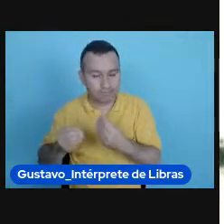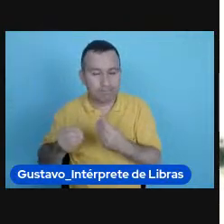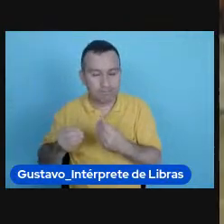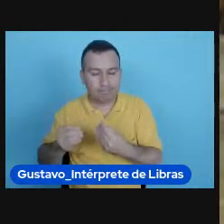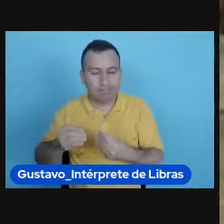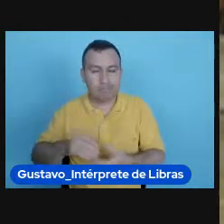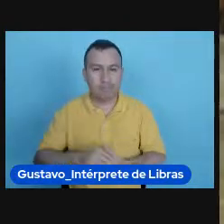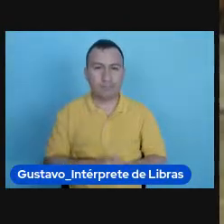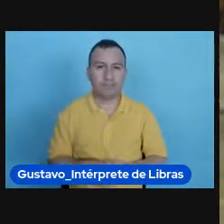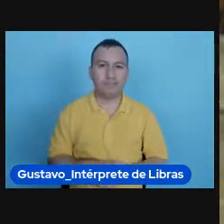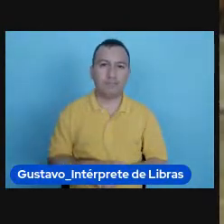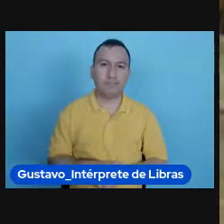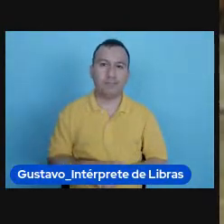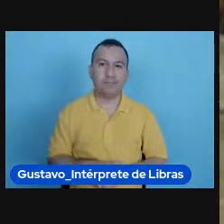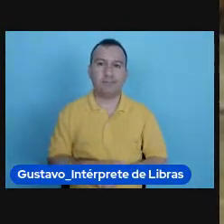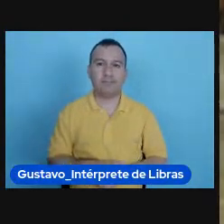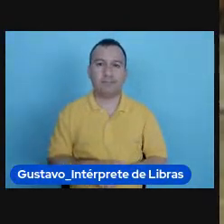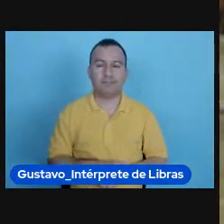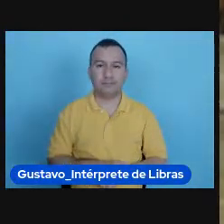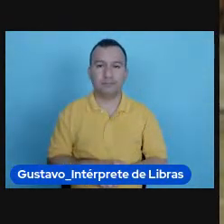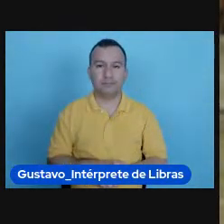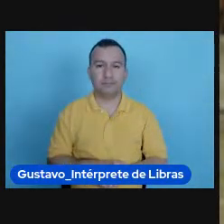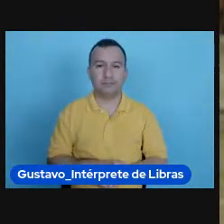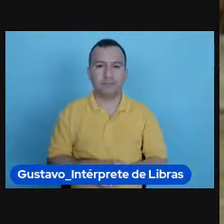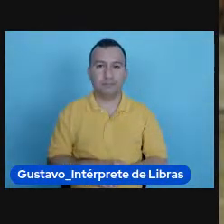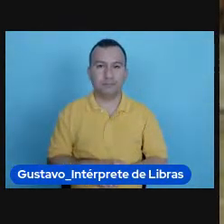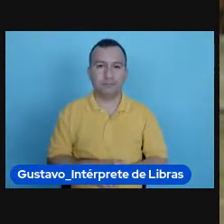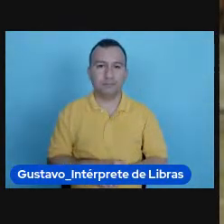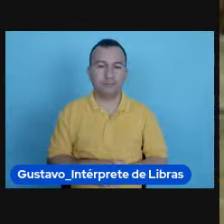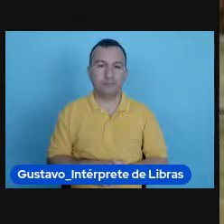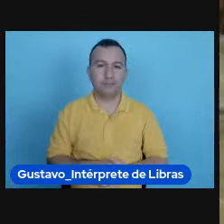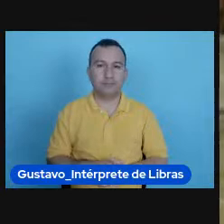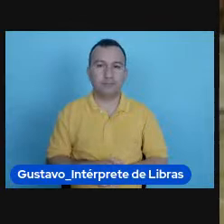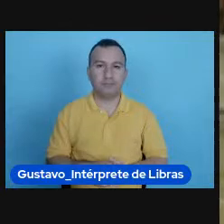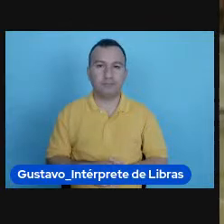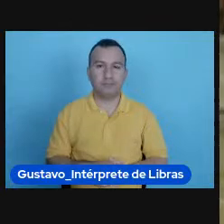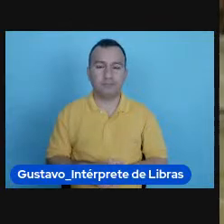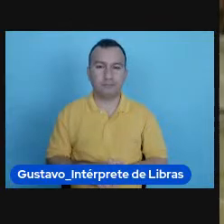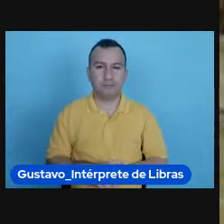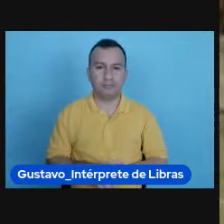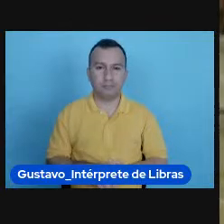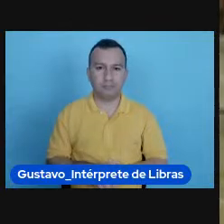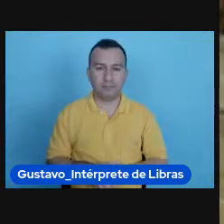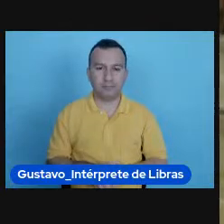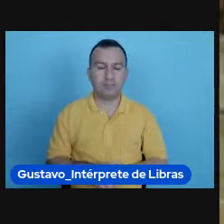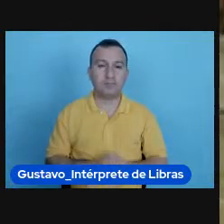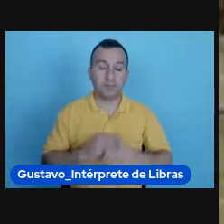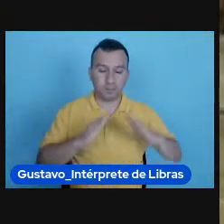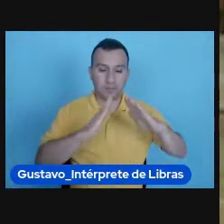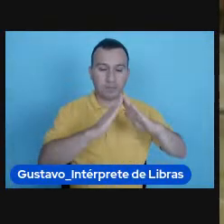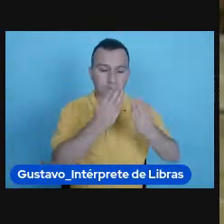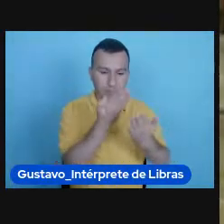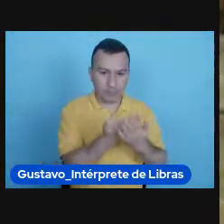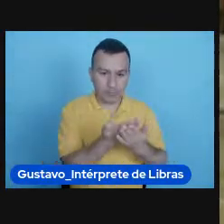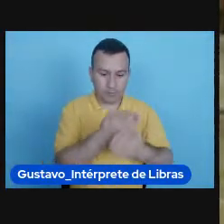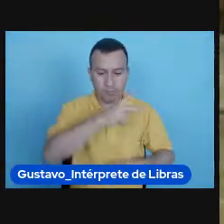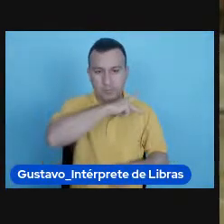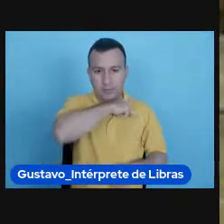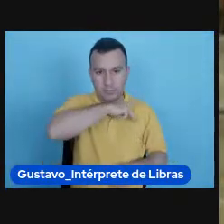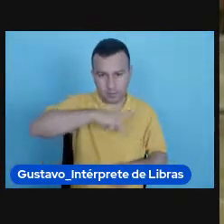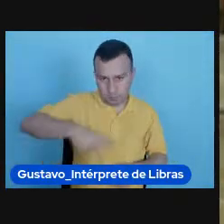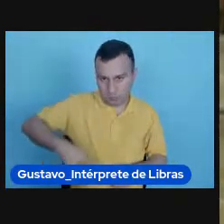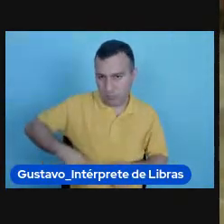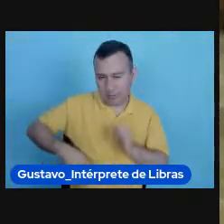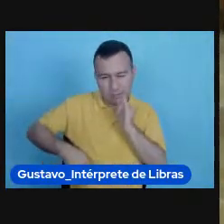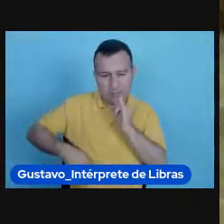que uma criança da escola pública sofre bullying, a única diferença nesse momento,